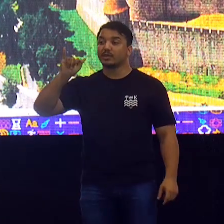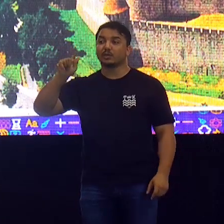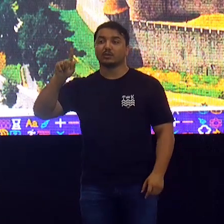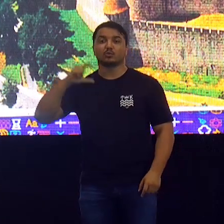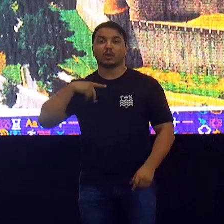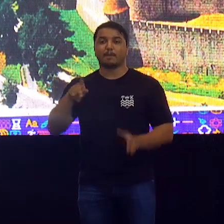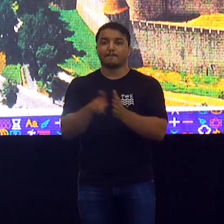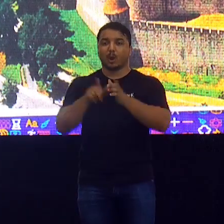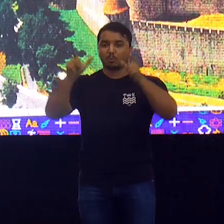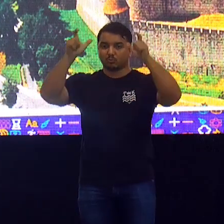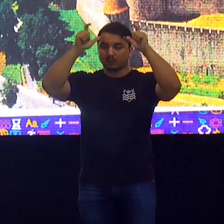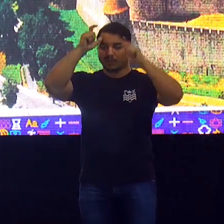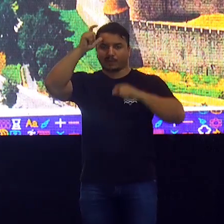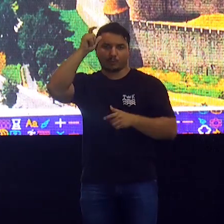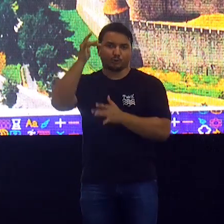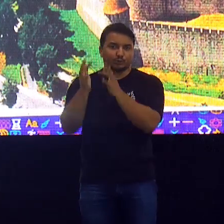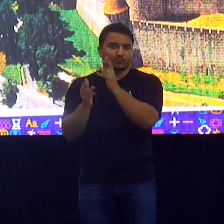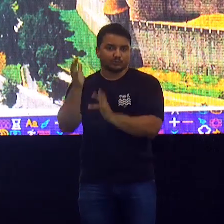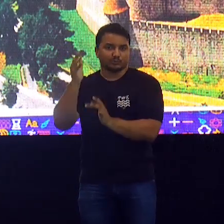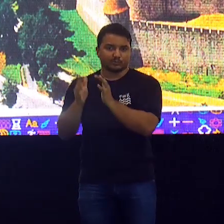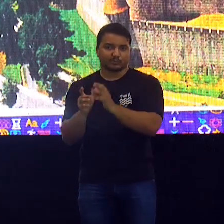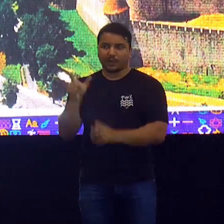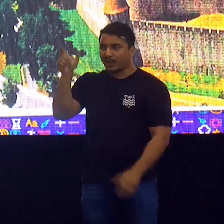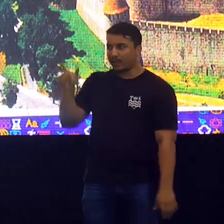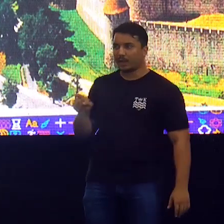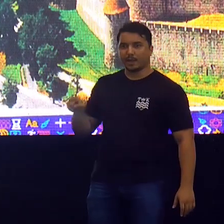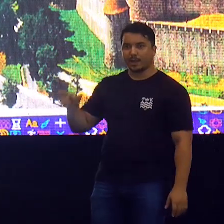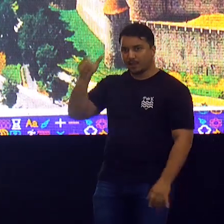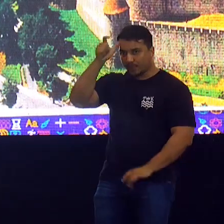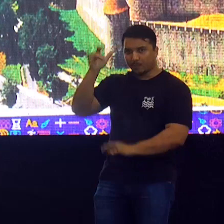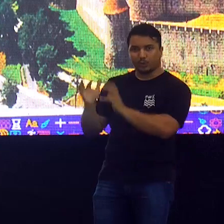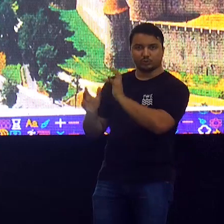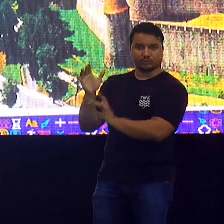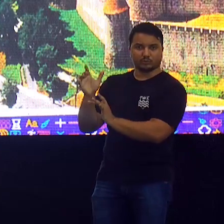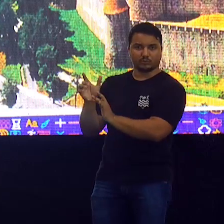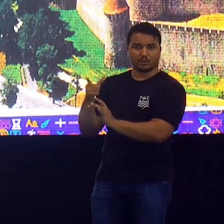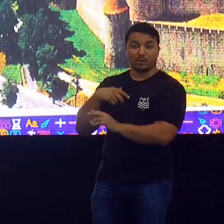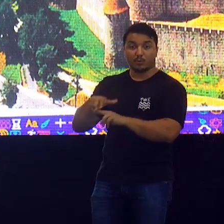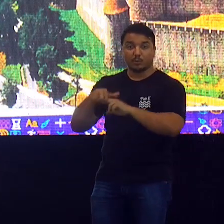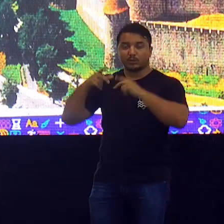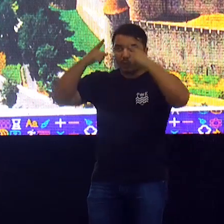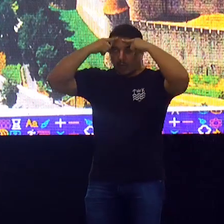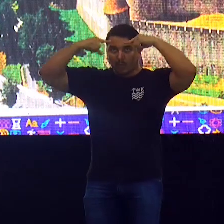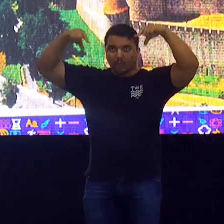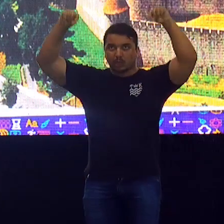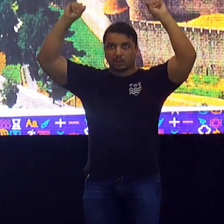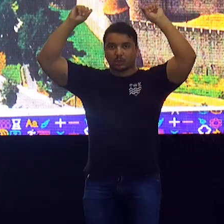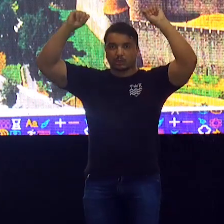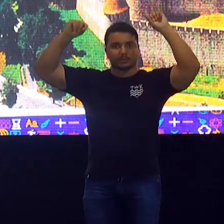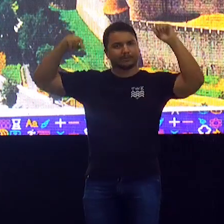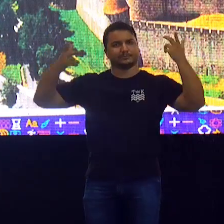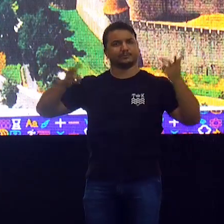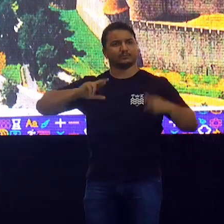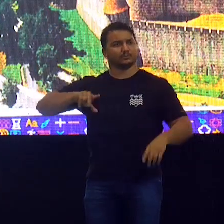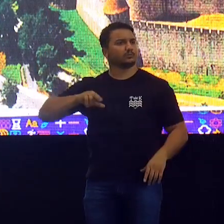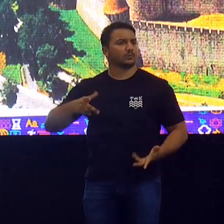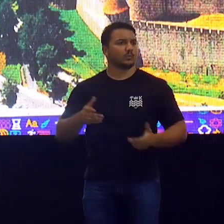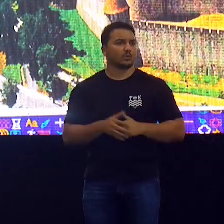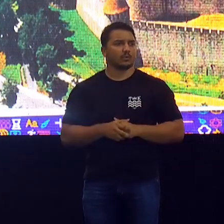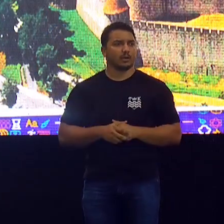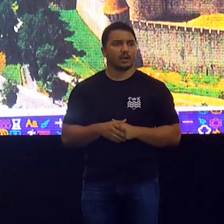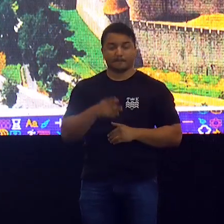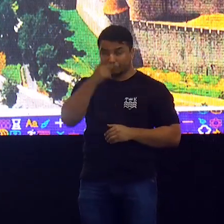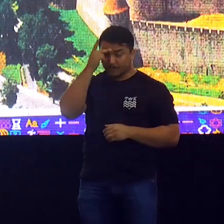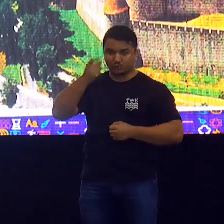um demônio. É por isso que a gente tem a noção que o viking usa chifre na cabeça. Professor, e